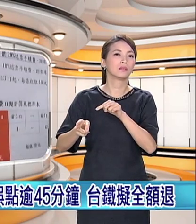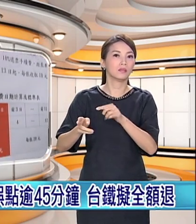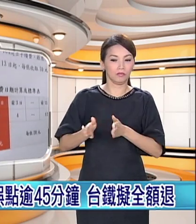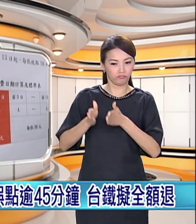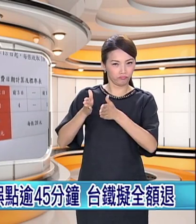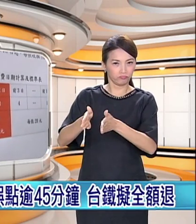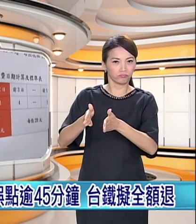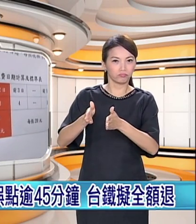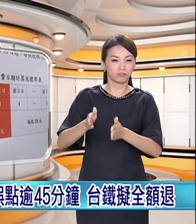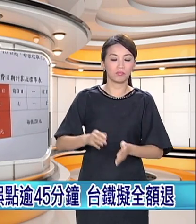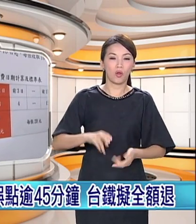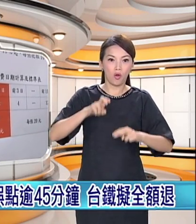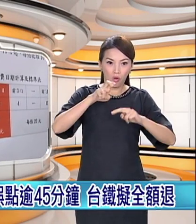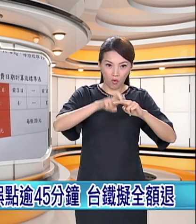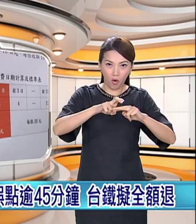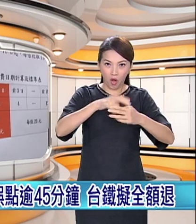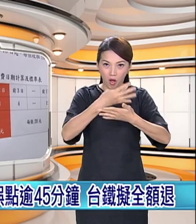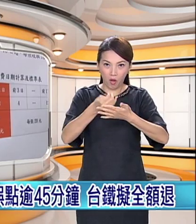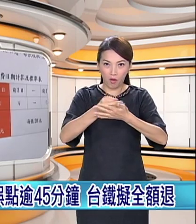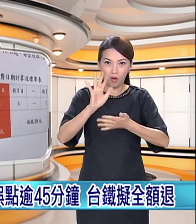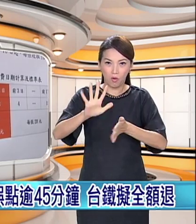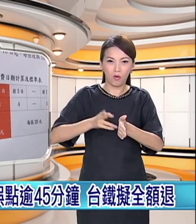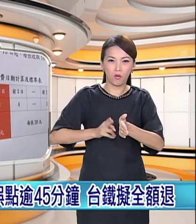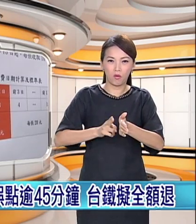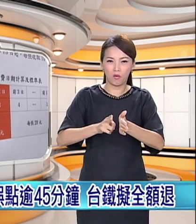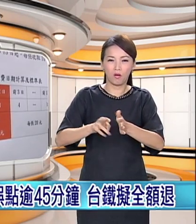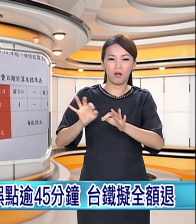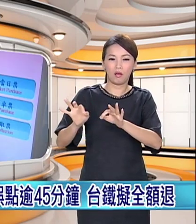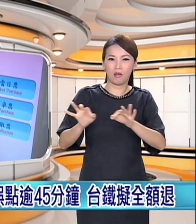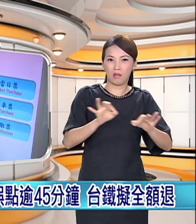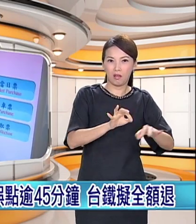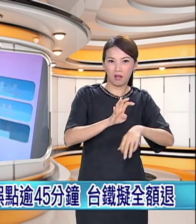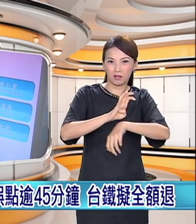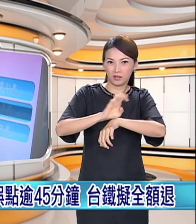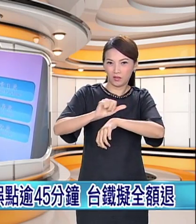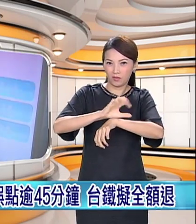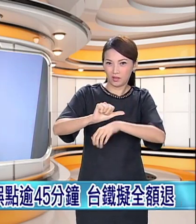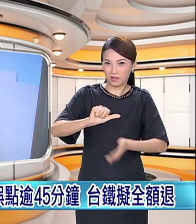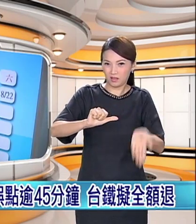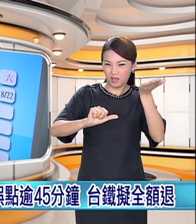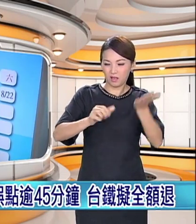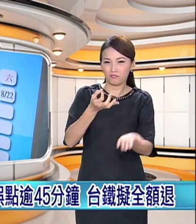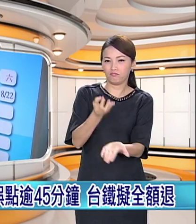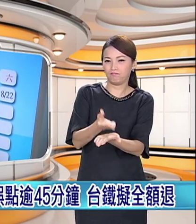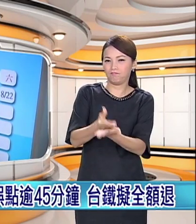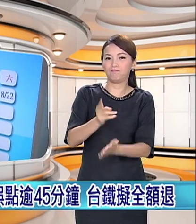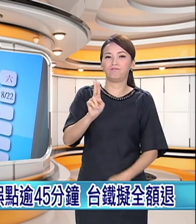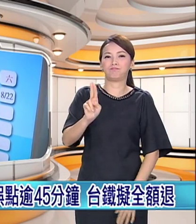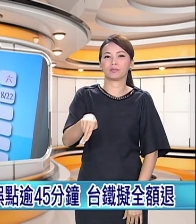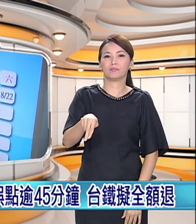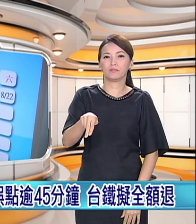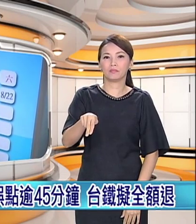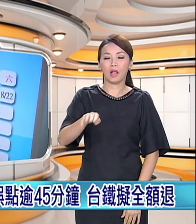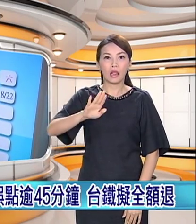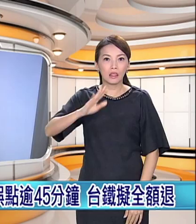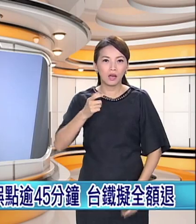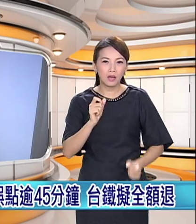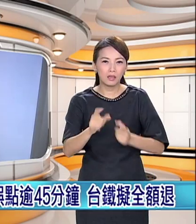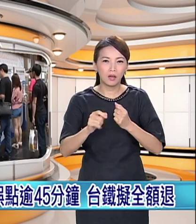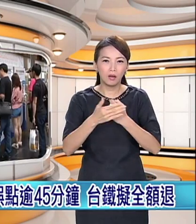只有对号列车延误超过了45分钟才可以全额退费。而在消保